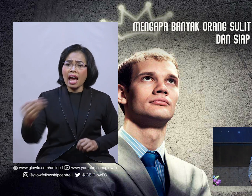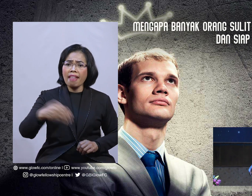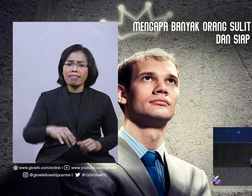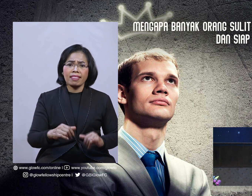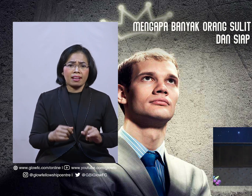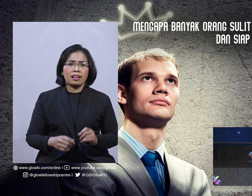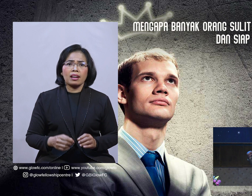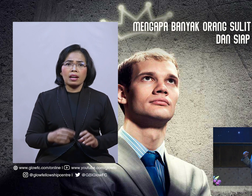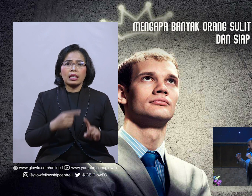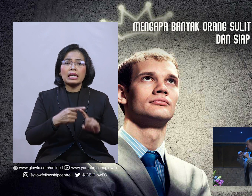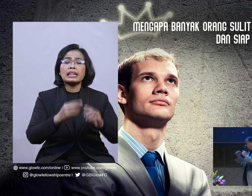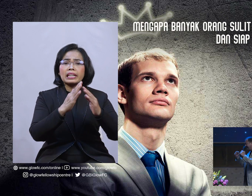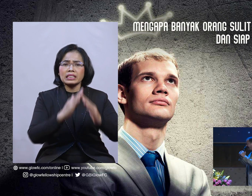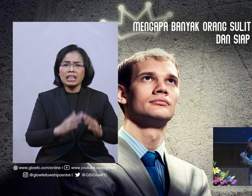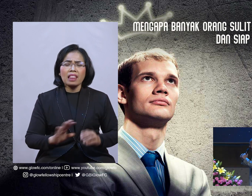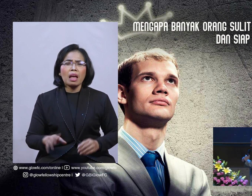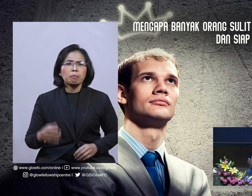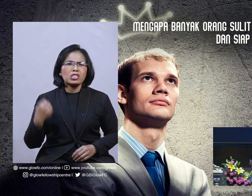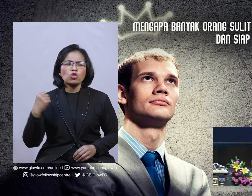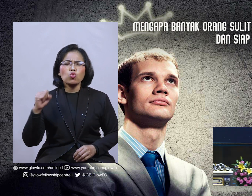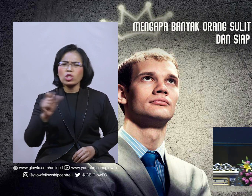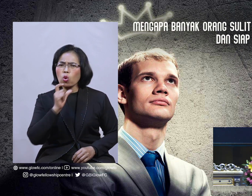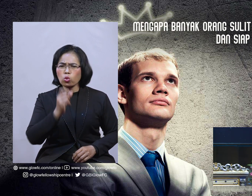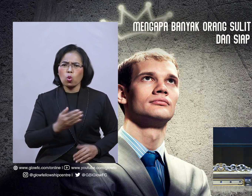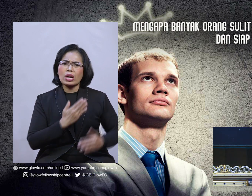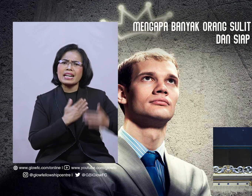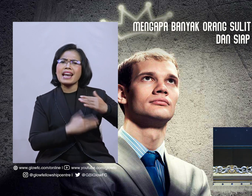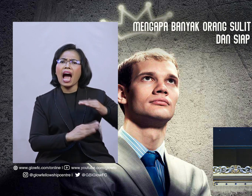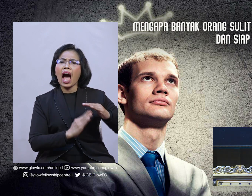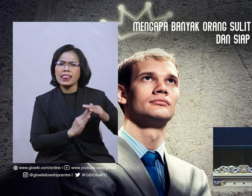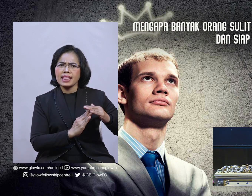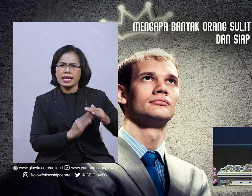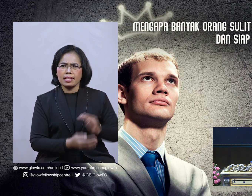betul dia beragama tapi kenapa sulit untuk rendah hati